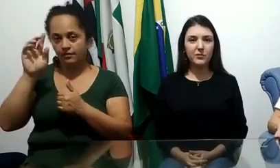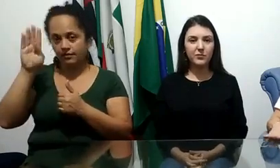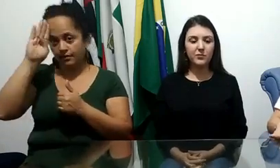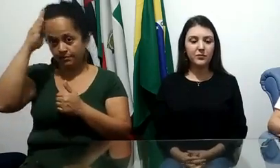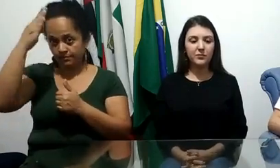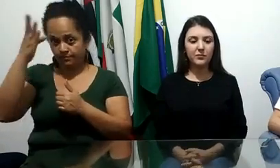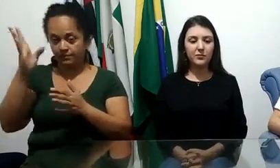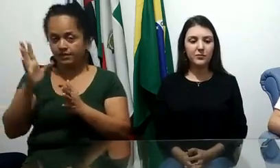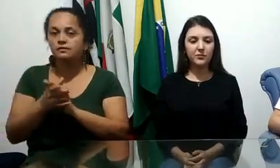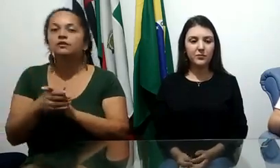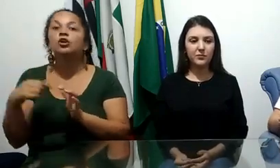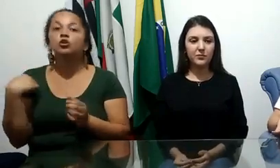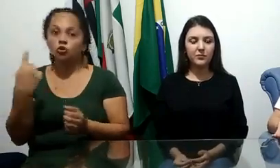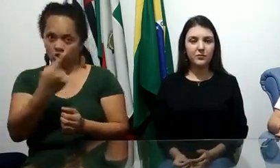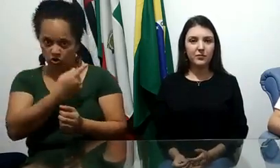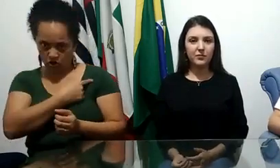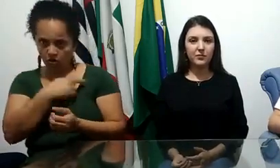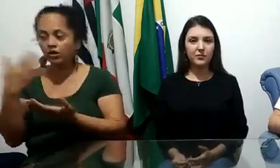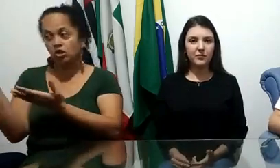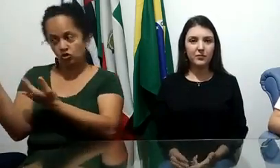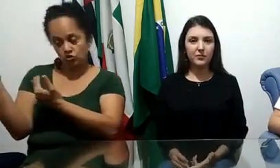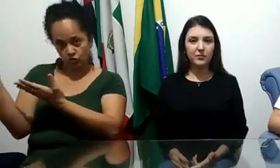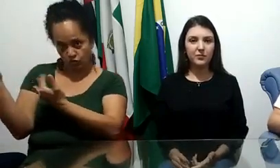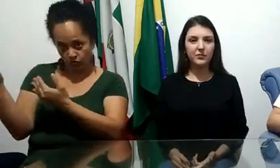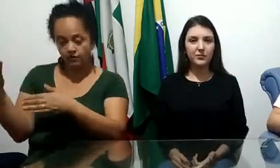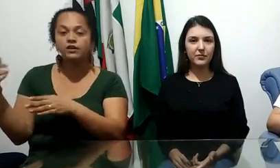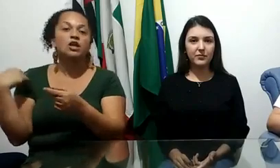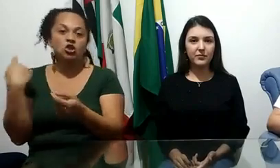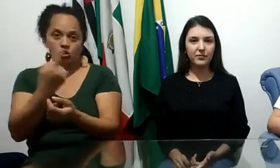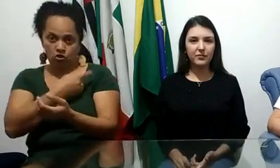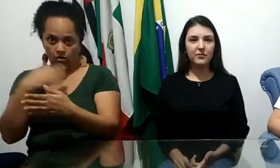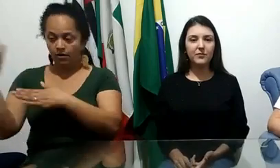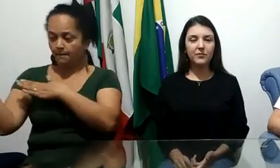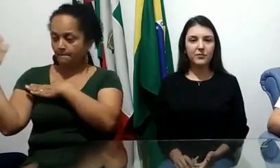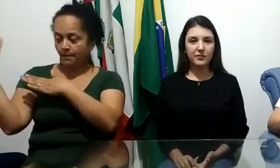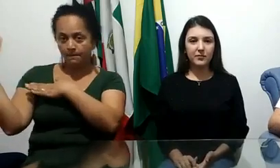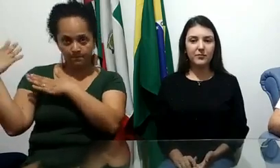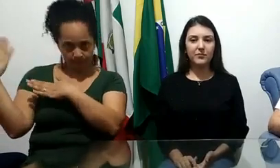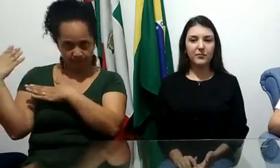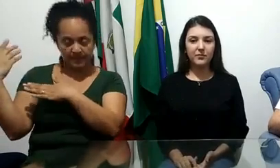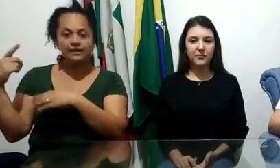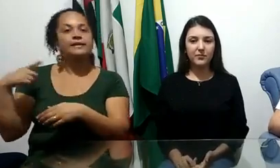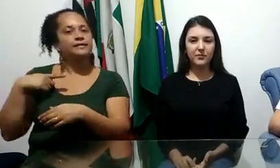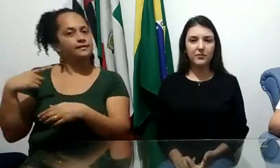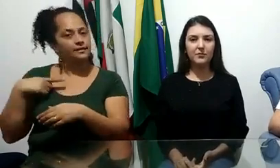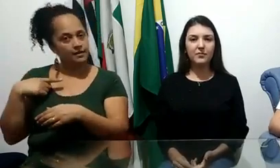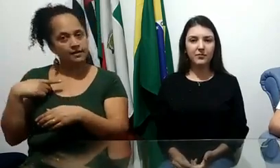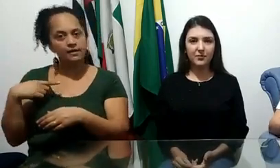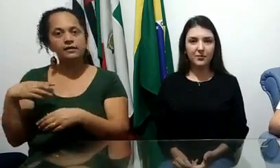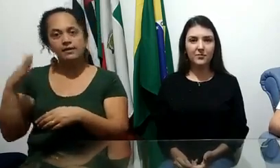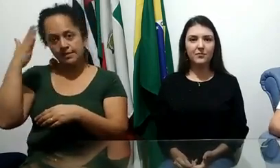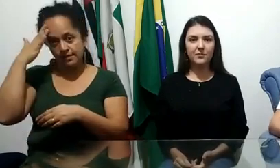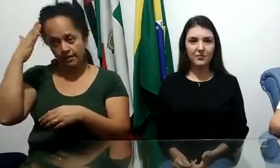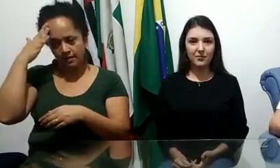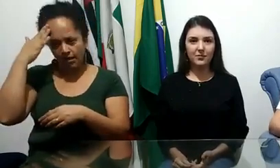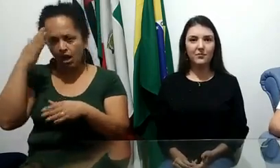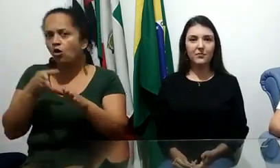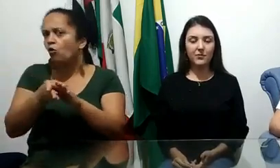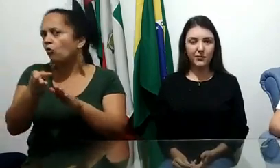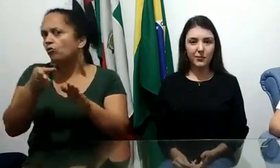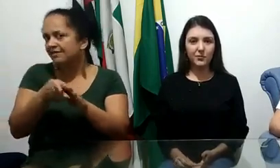na nossa juventude, além de ouvir conselhos, deixar ser tratado pelo